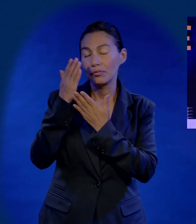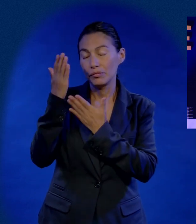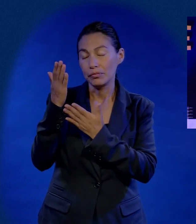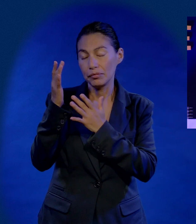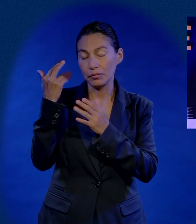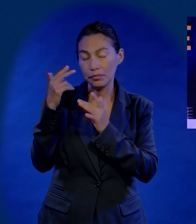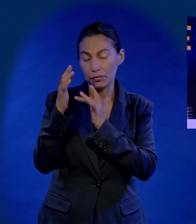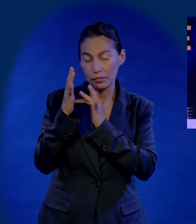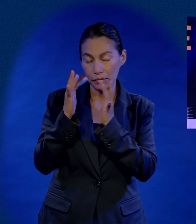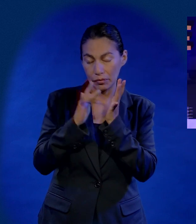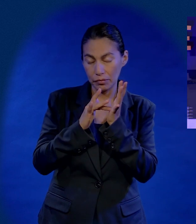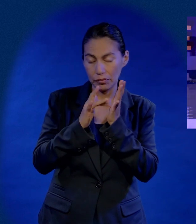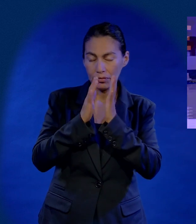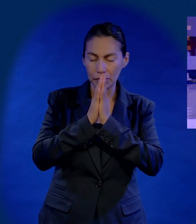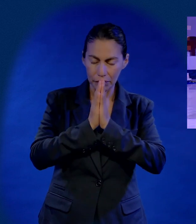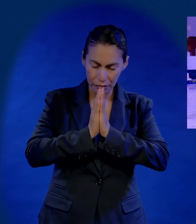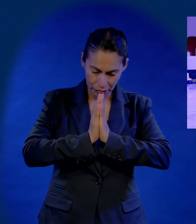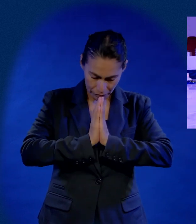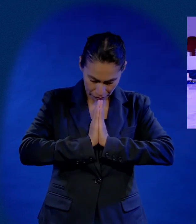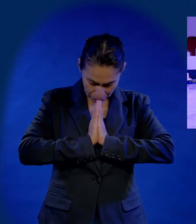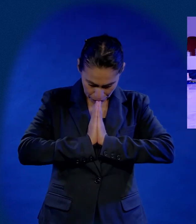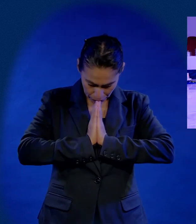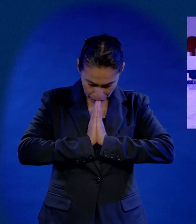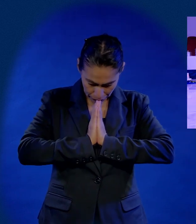Jesús. Amén.